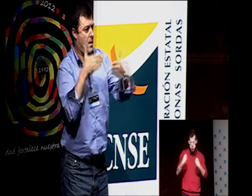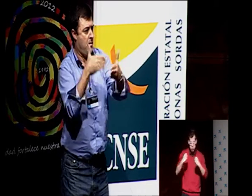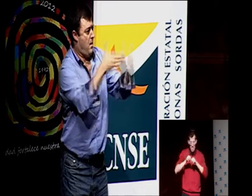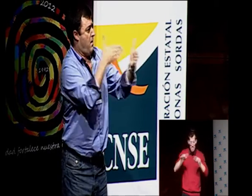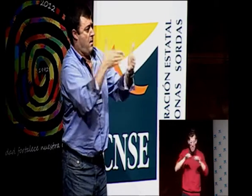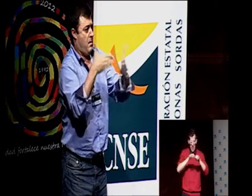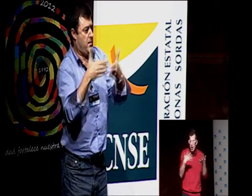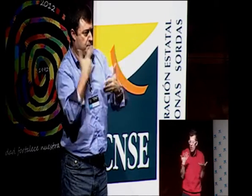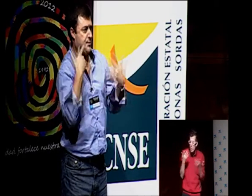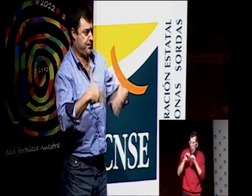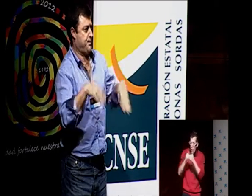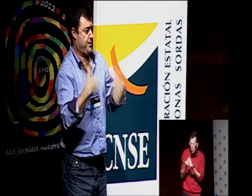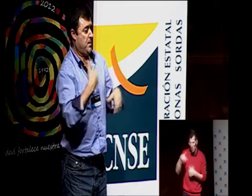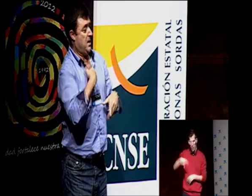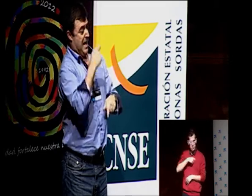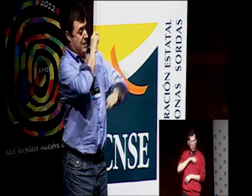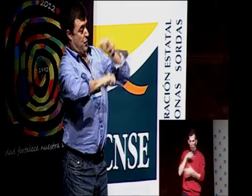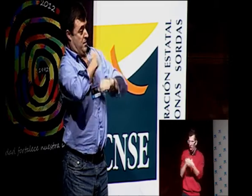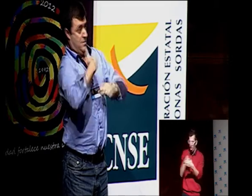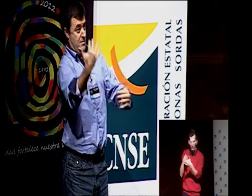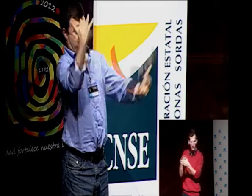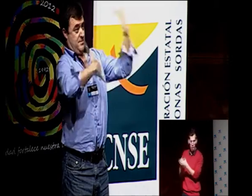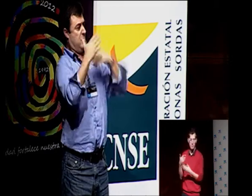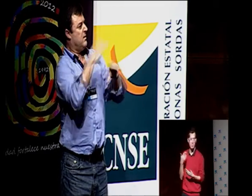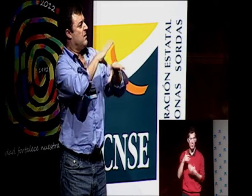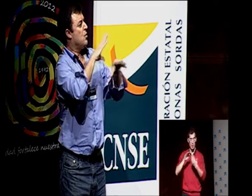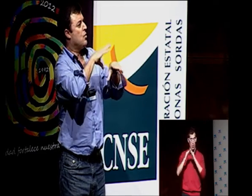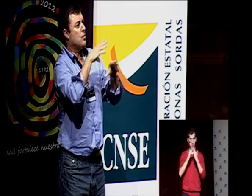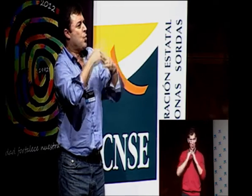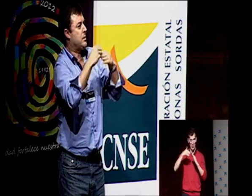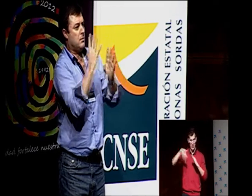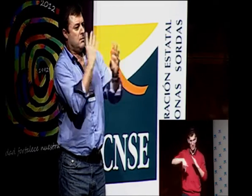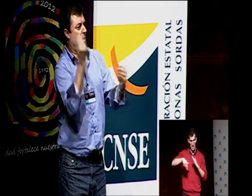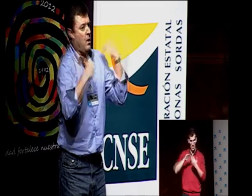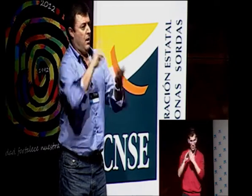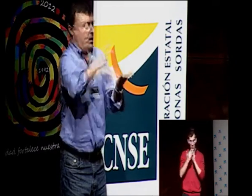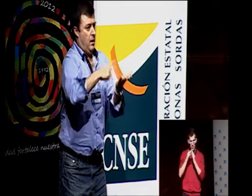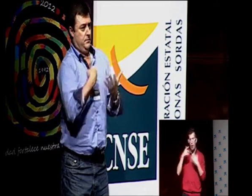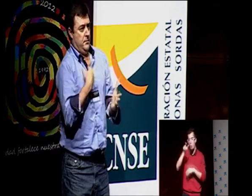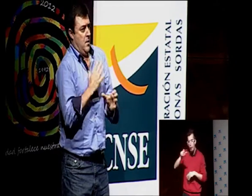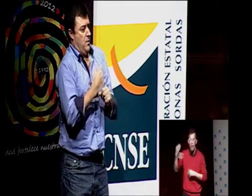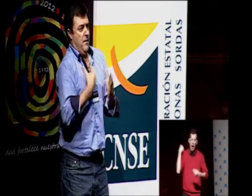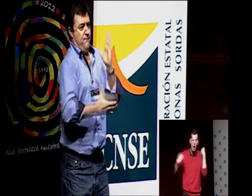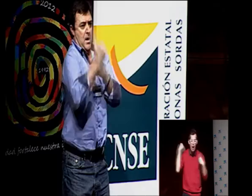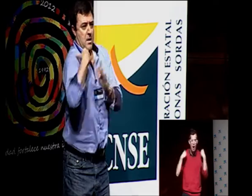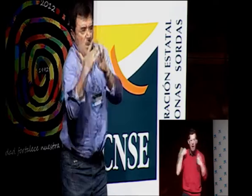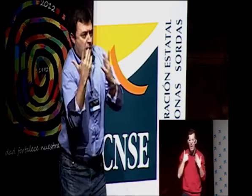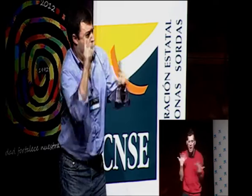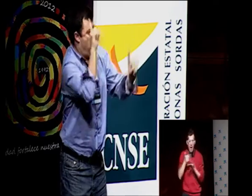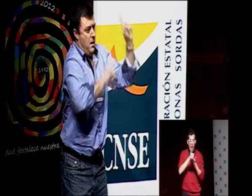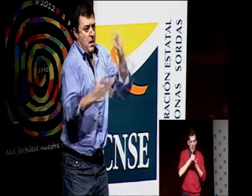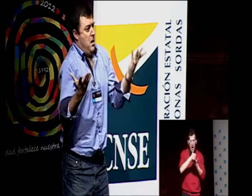vuestro país sucede cómo lo solucioné si es así porque realmente esto para nosotros es una barrera infranqueable ya que si